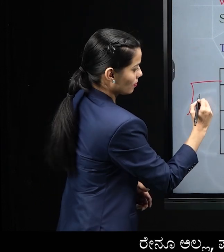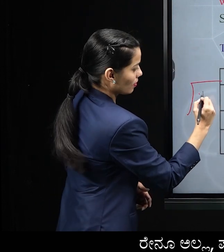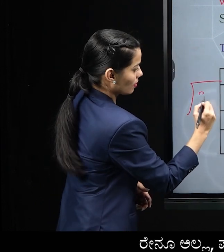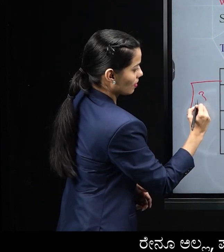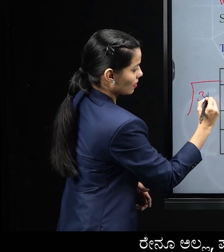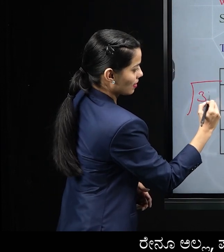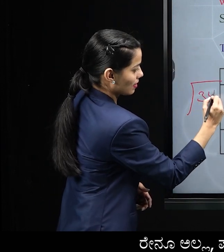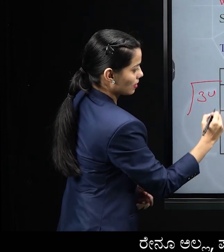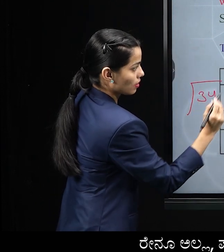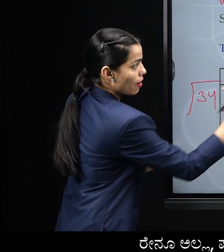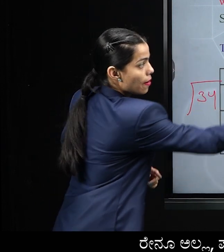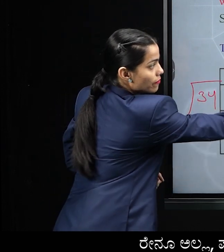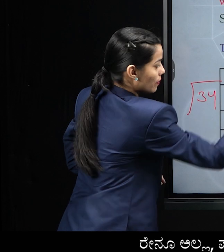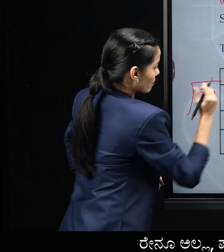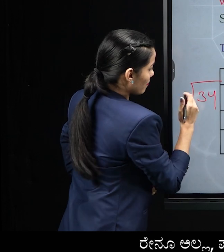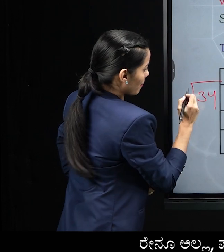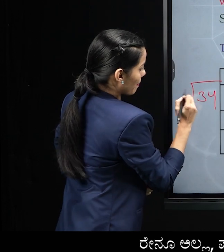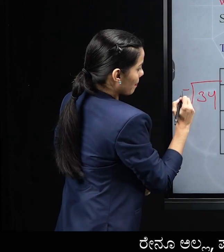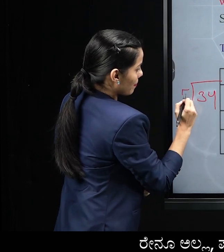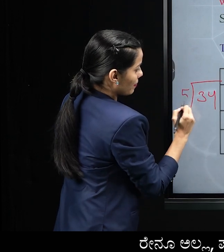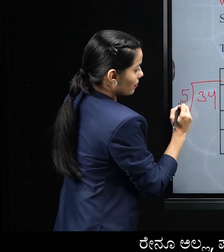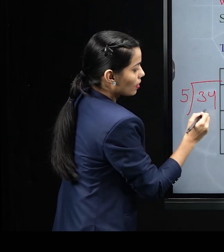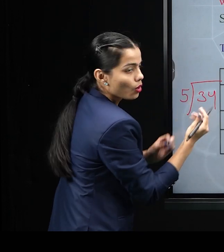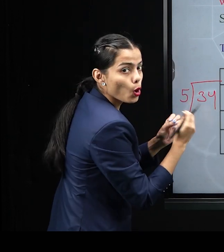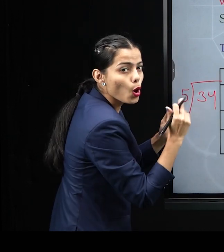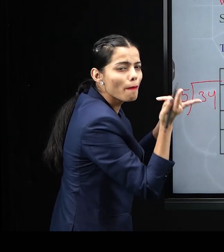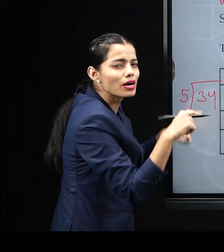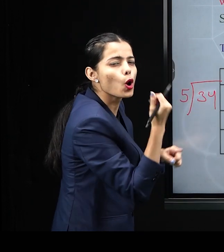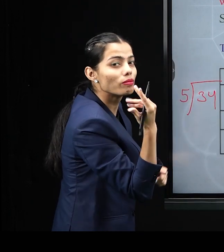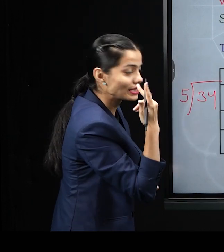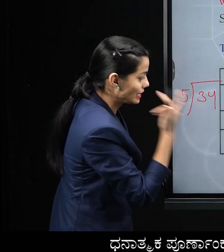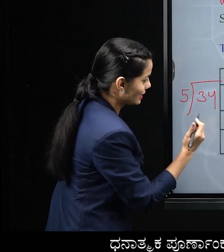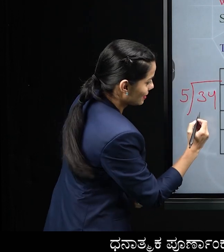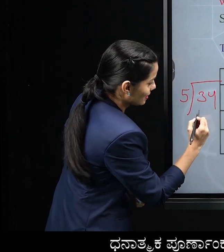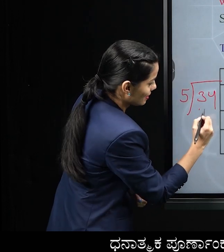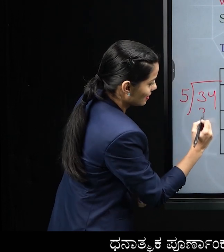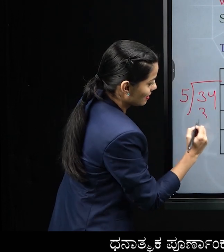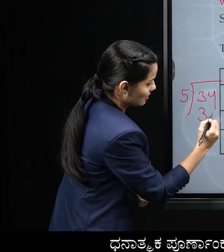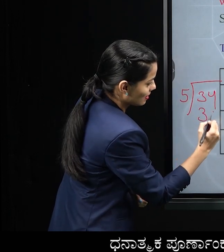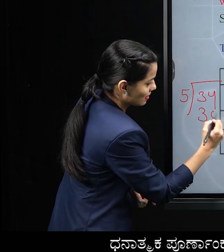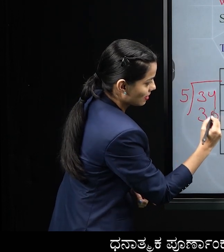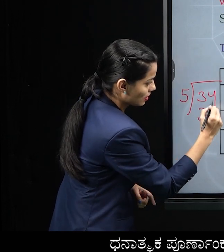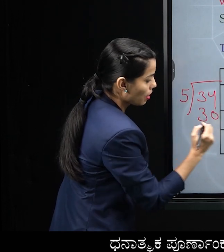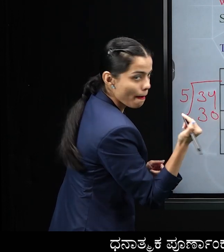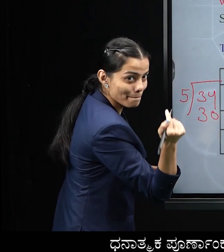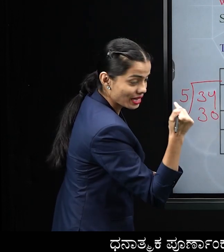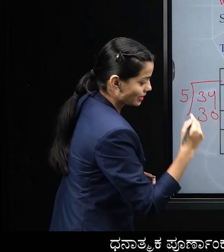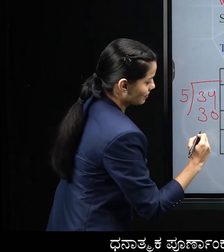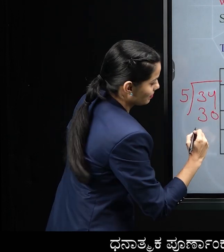ಪೂರ್ಣಾಂಕಗಳು ಕ್ಯೂ ಮತ್ತು ಆರ್ ಅನುಕ್ರಮವಾಗಿ ಅಂಶ ಮತ್ತು ಶೇಷ ಎಂದು ಕರೆಯಲಾಗುತ್ತದೆ. ಧನಾತ್ಮಕ ಪೂರ್ಣಾಂಕವನ್ನು 2 ರಿಂದ ಭಾಗಿಸಿದಾಗ